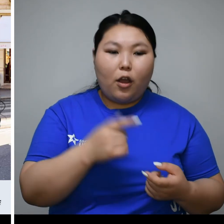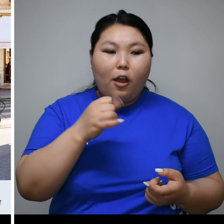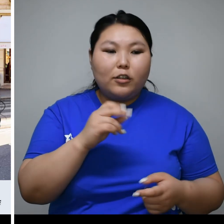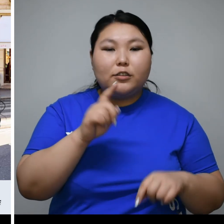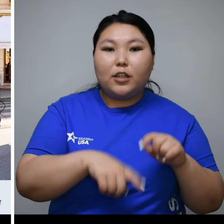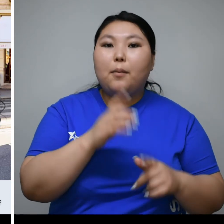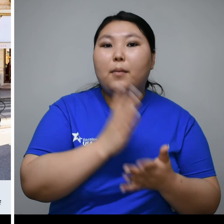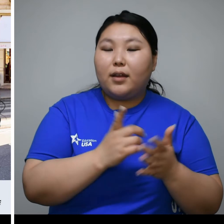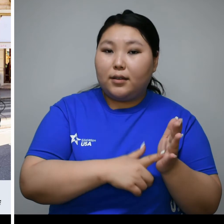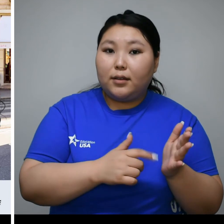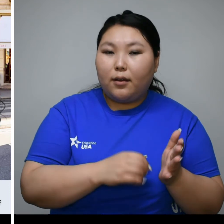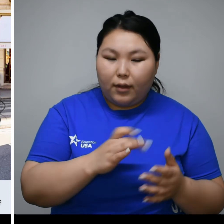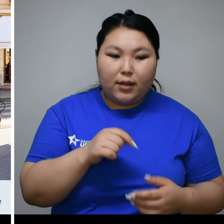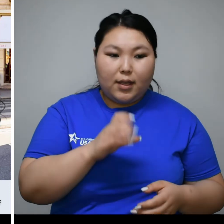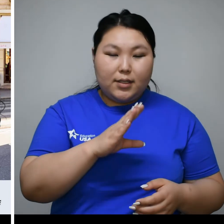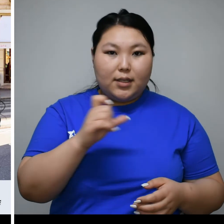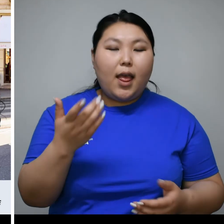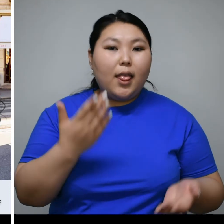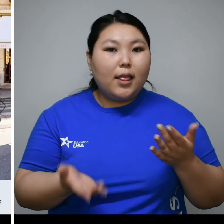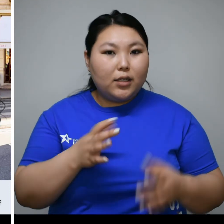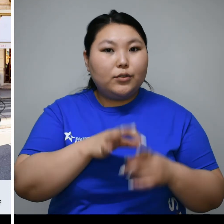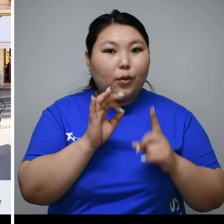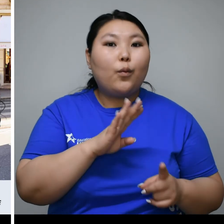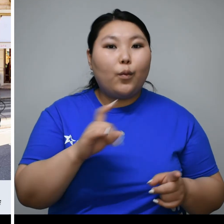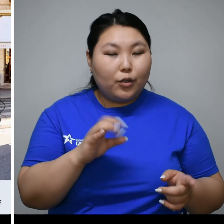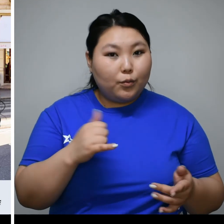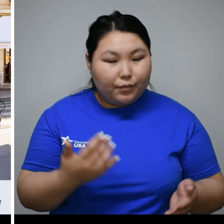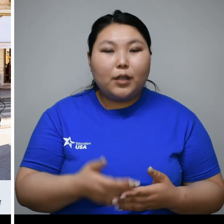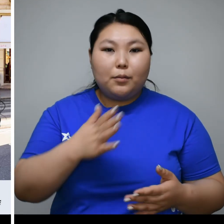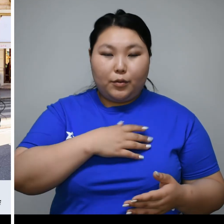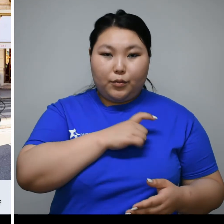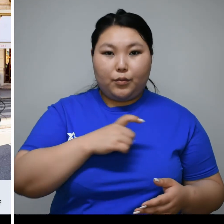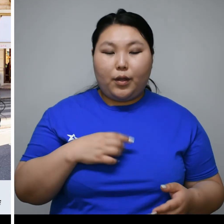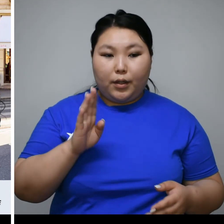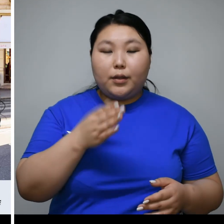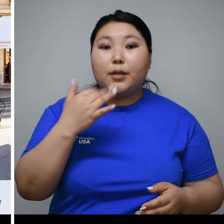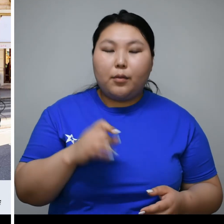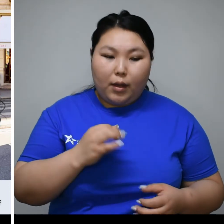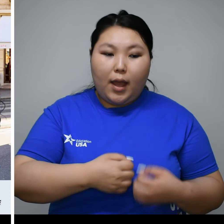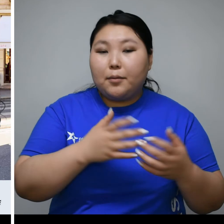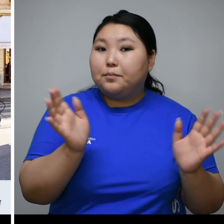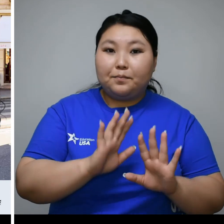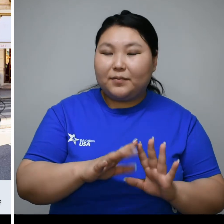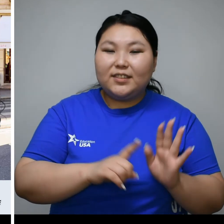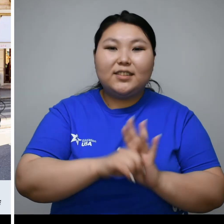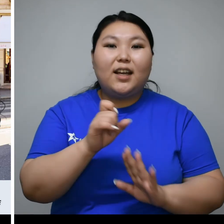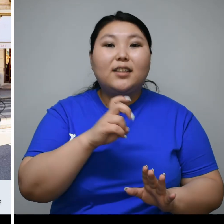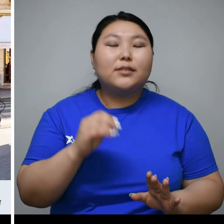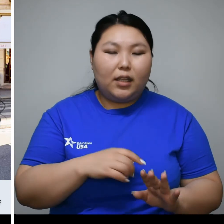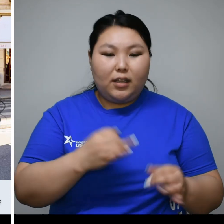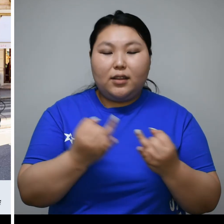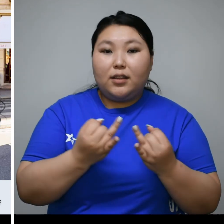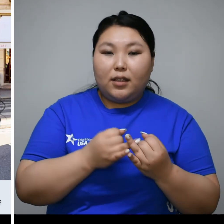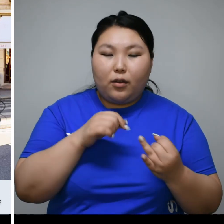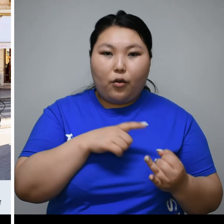За голч нь ямар ах хэрэгтэй юм бэ? Энэ эсэнийх нь айлыг сонгох вэ ч гэдэг юм уу те? Биний хувьд болохоор тийм зүйлсийг битээ гаргаараа эхний